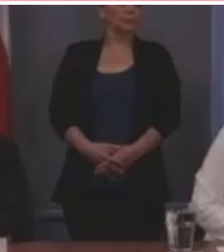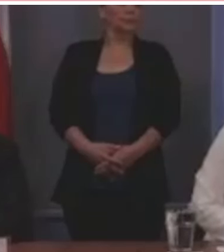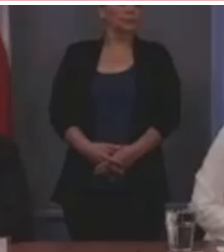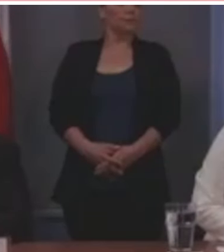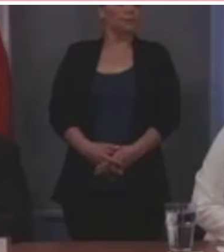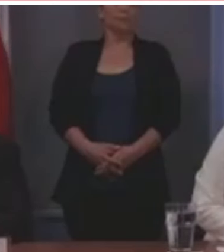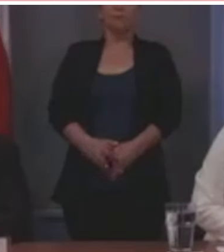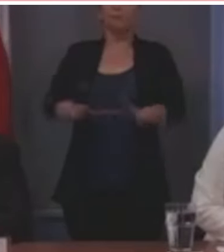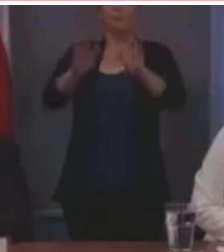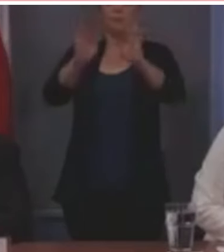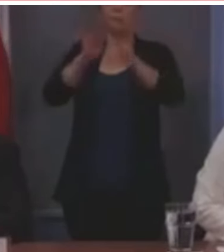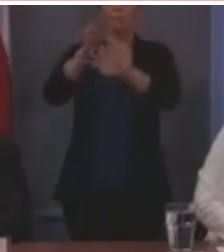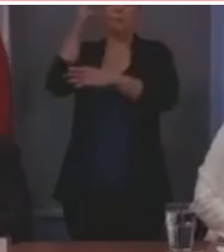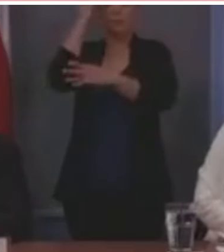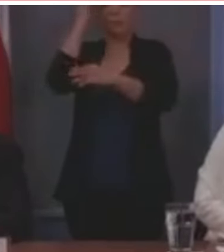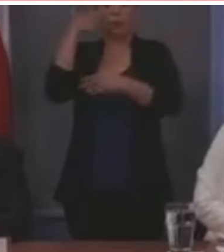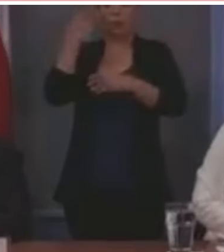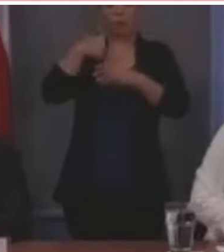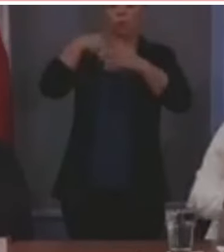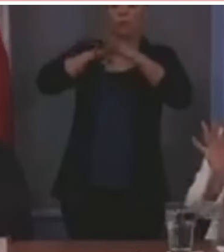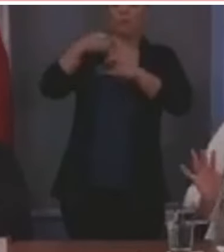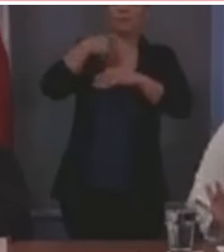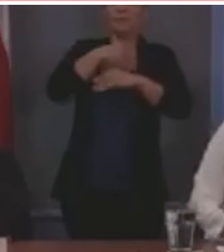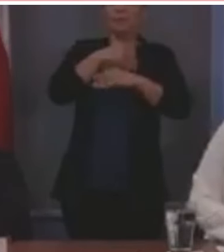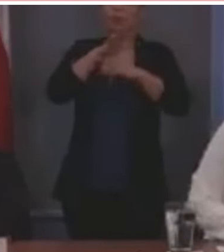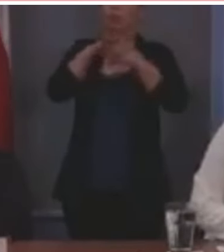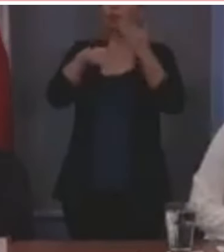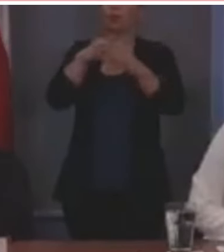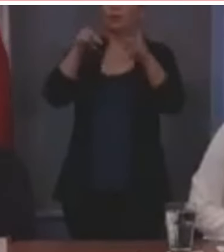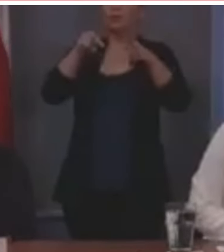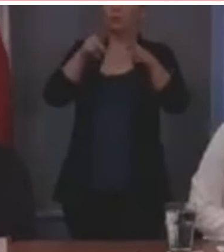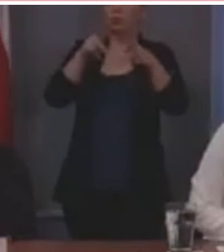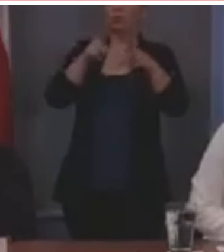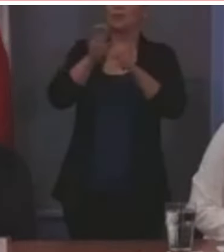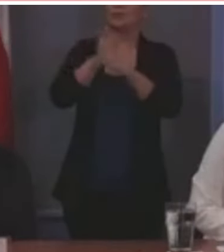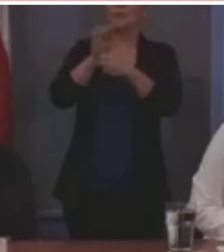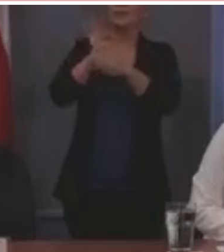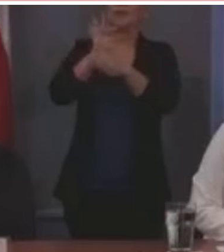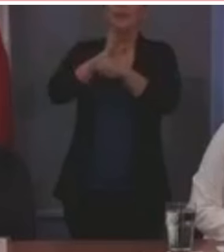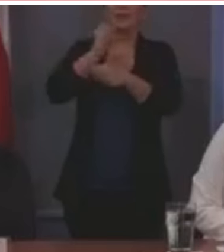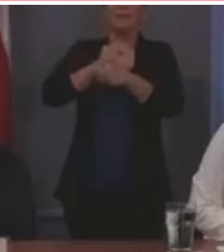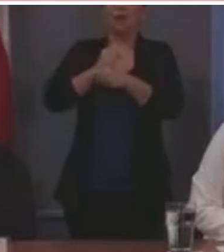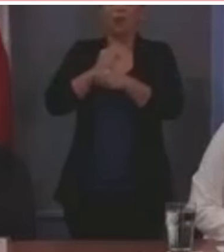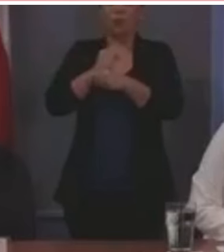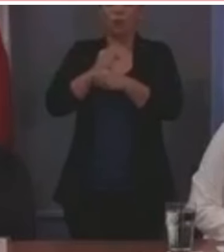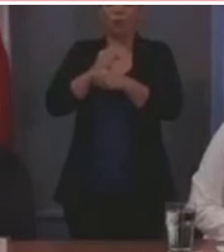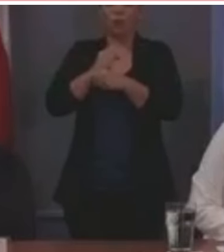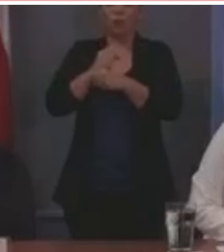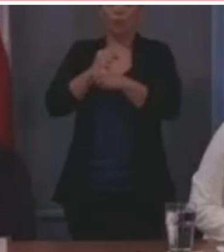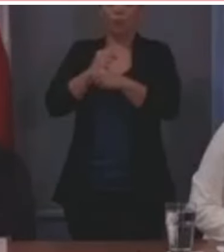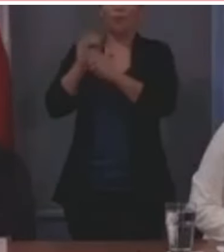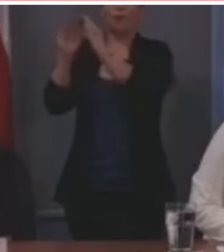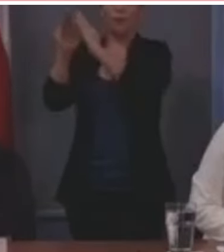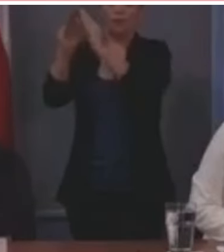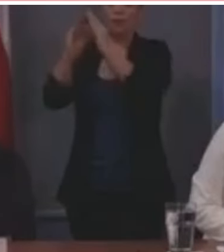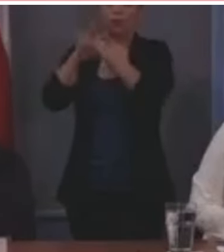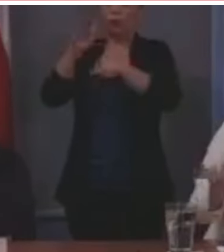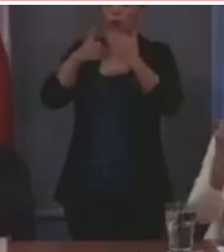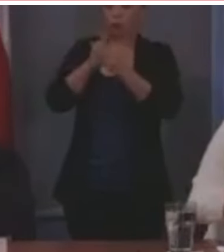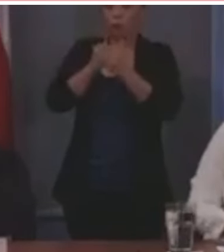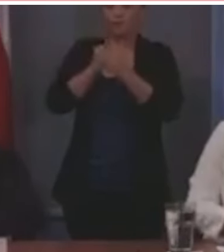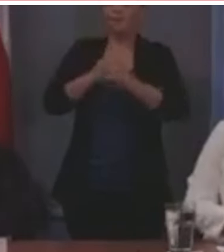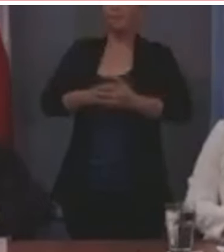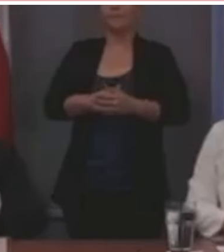que cuando yo llegué a este ministerio, todos estaban en teletrabajo. Todos. Y de alguna forma